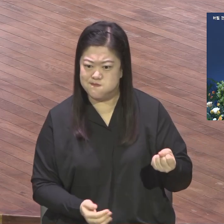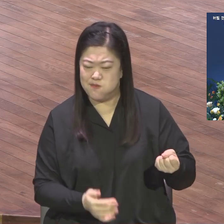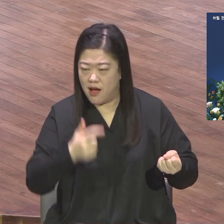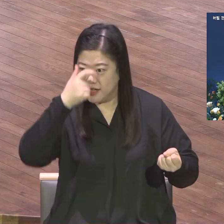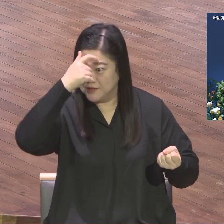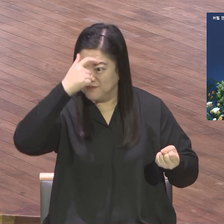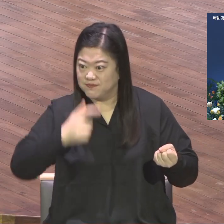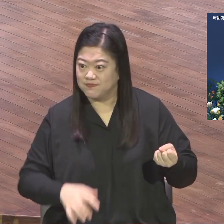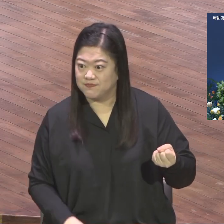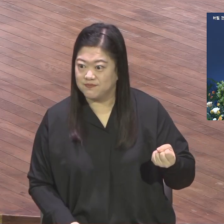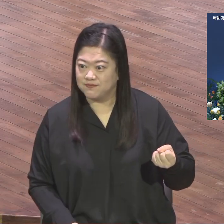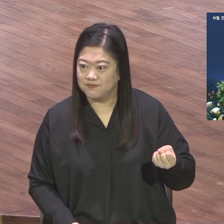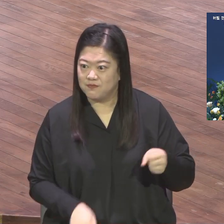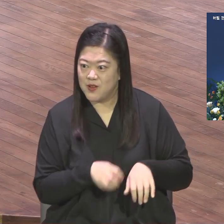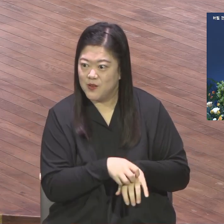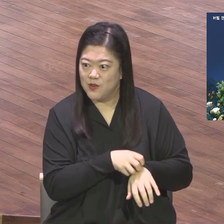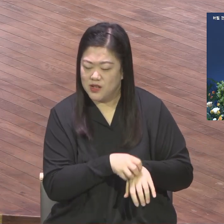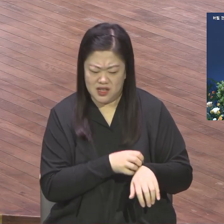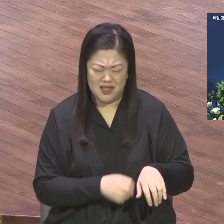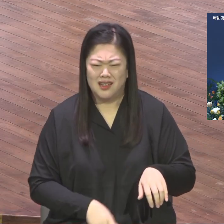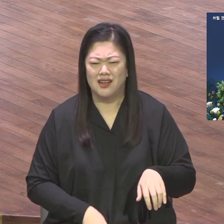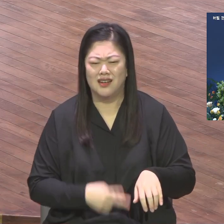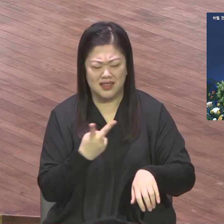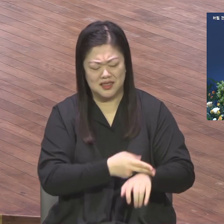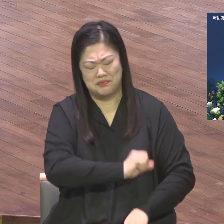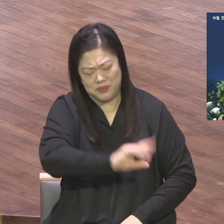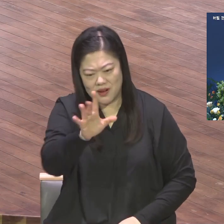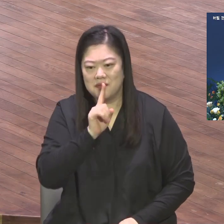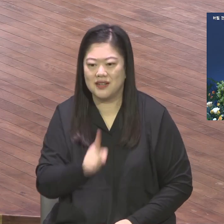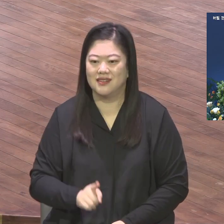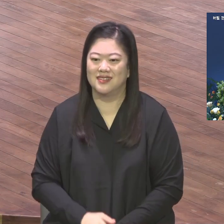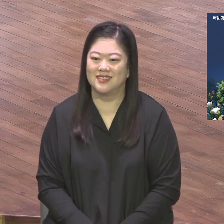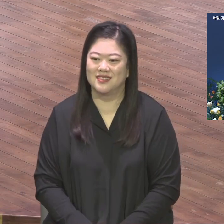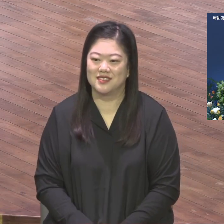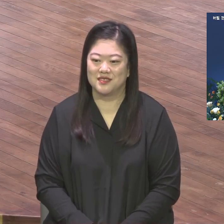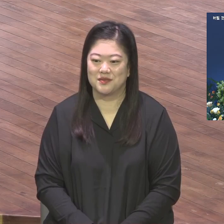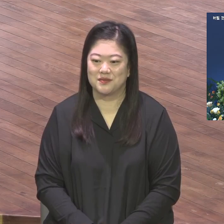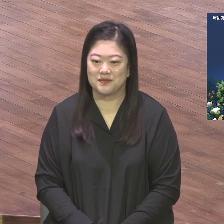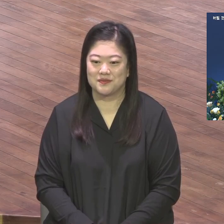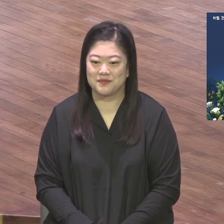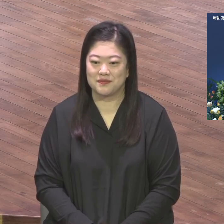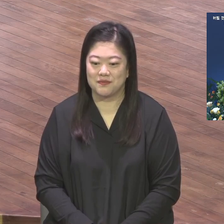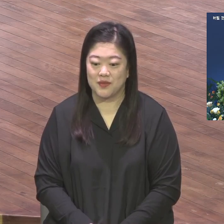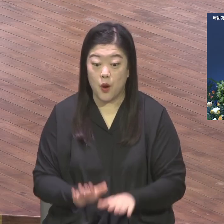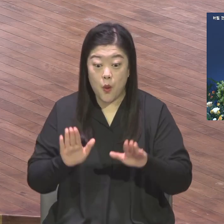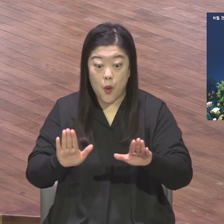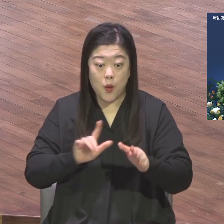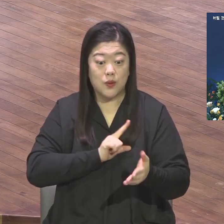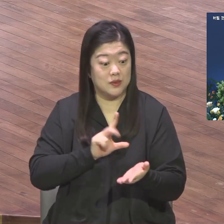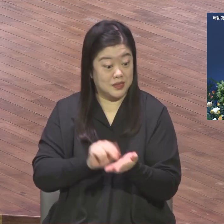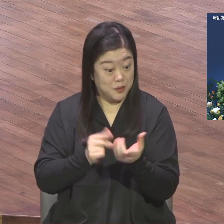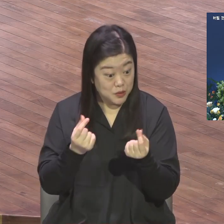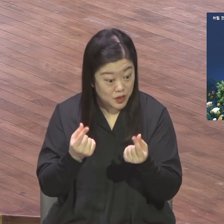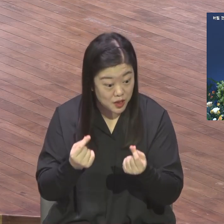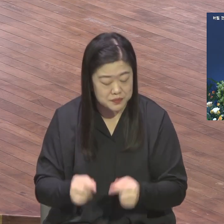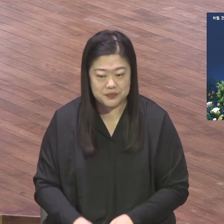가지고. 2024년 이제 하루 앞둔 오늘 영계 모든 신도들, 오늘 말씀 제목처럼